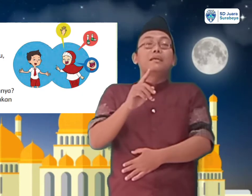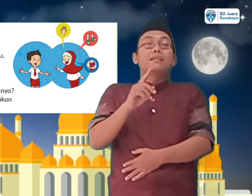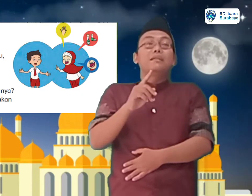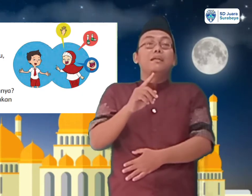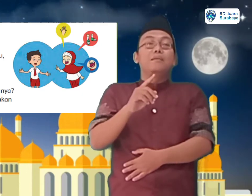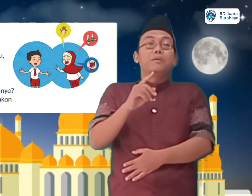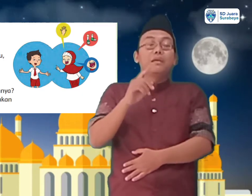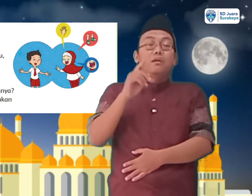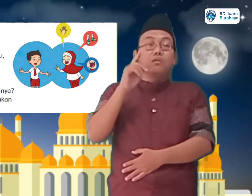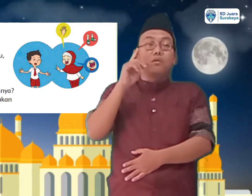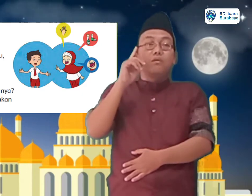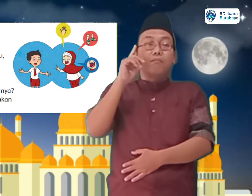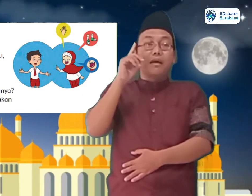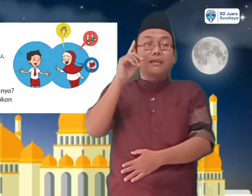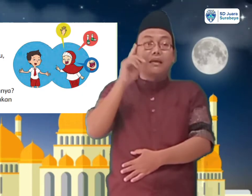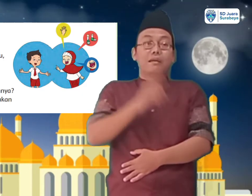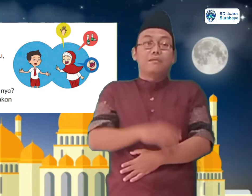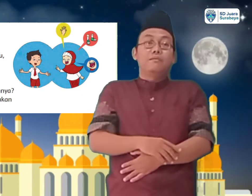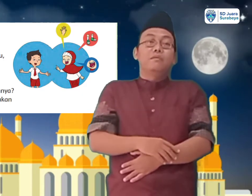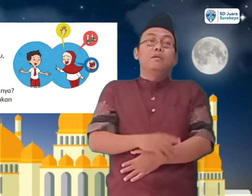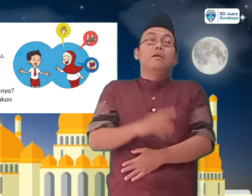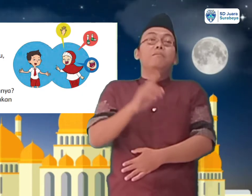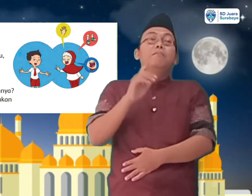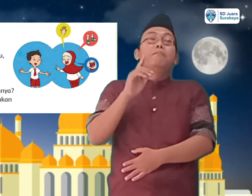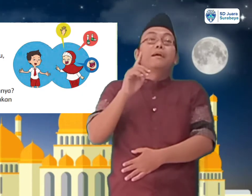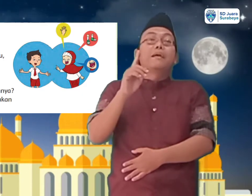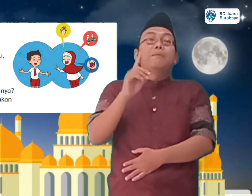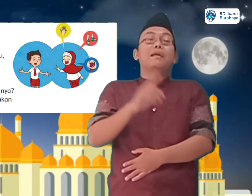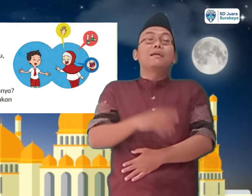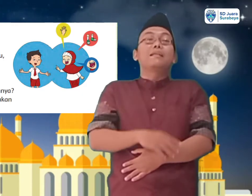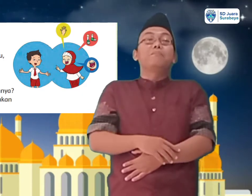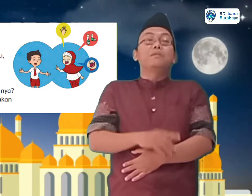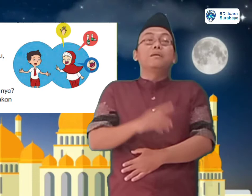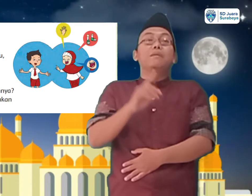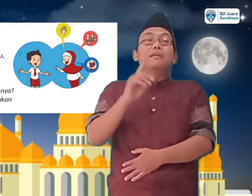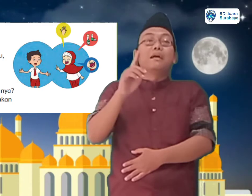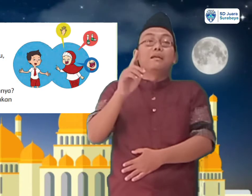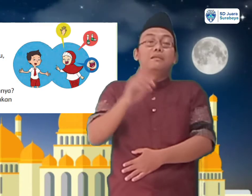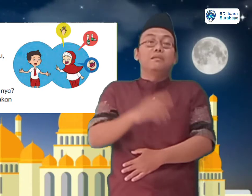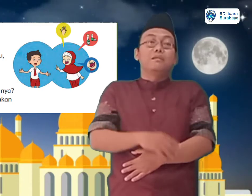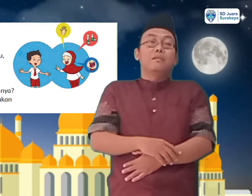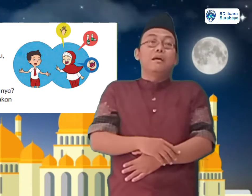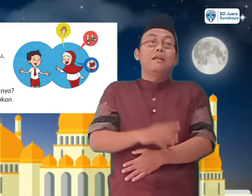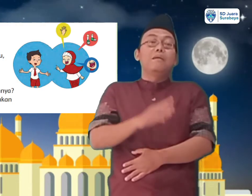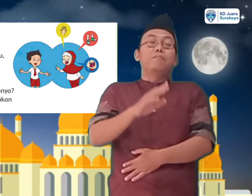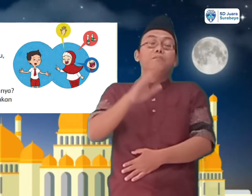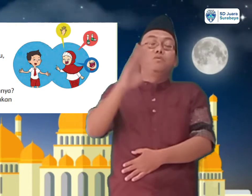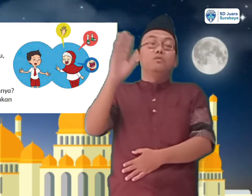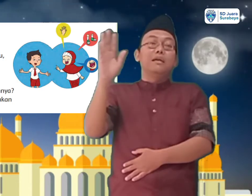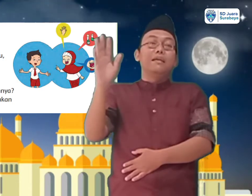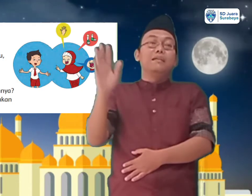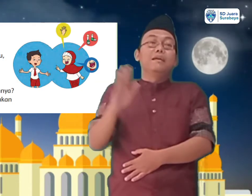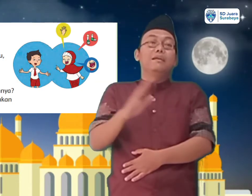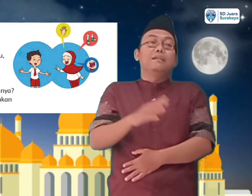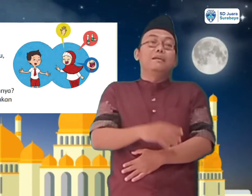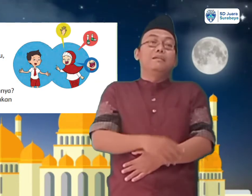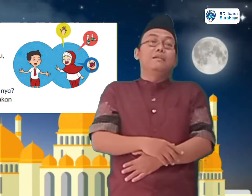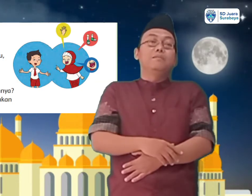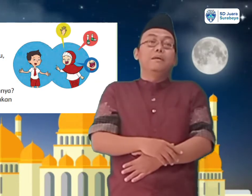mata, bagaimana kita bisa melihat alam dunia ini yang indah dan sebagainya.